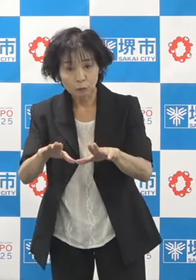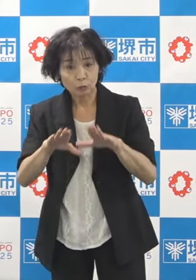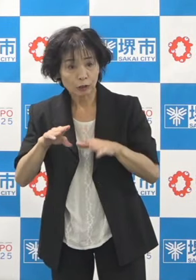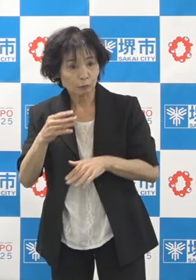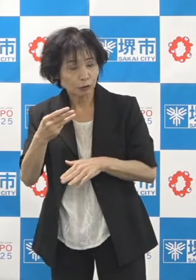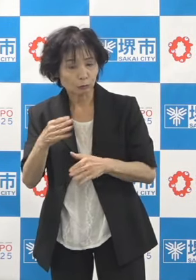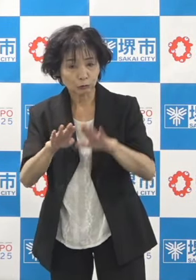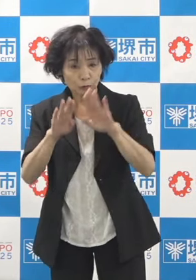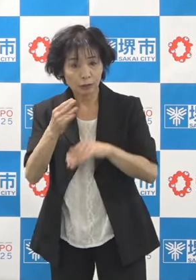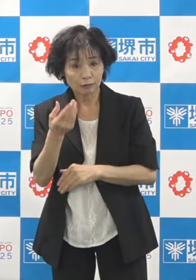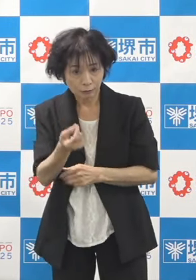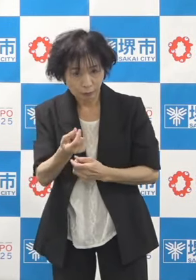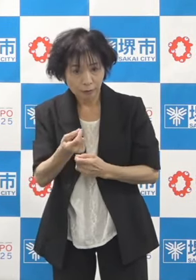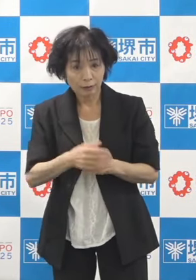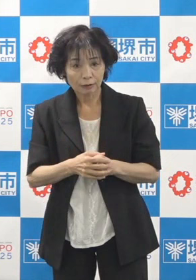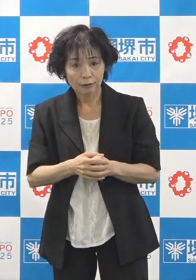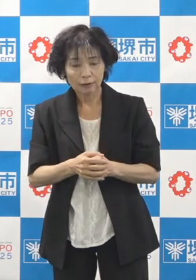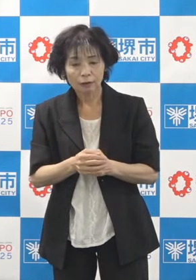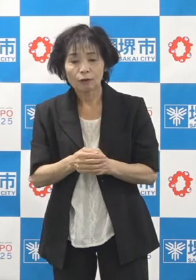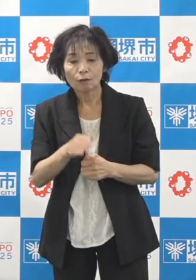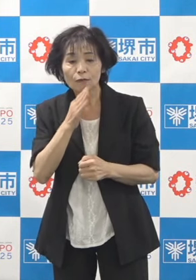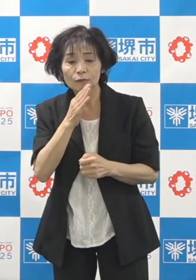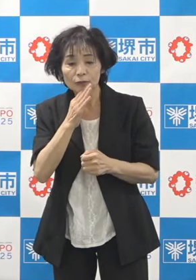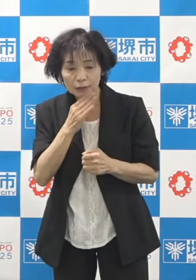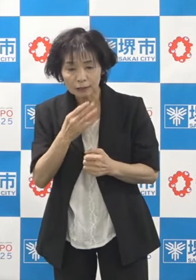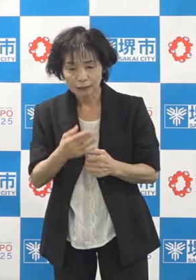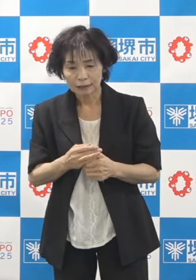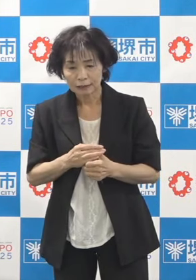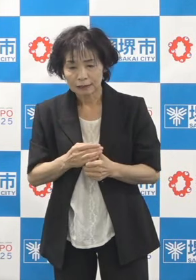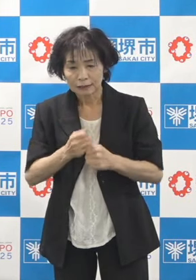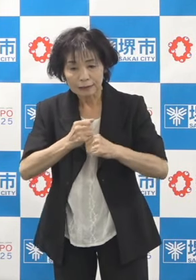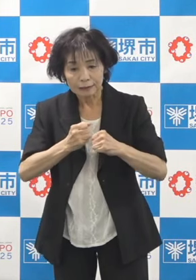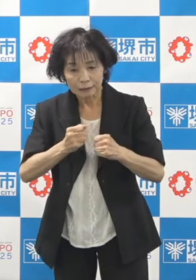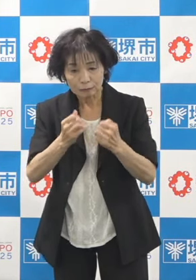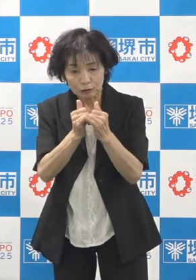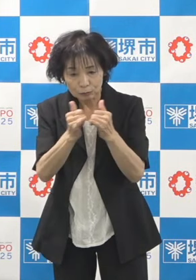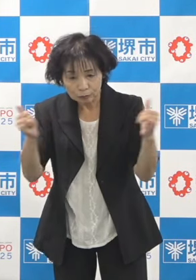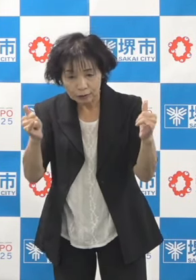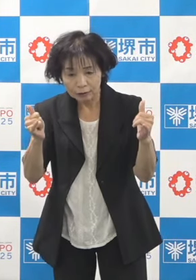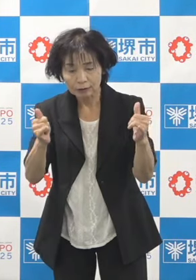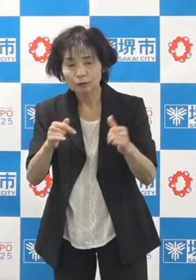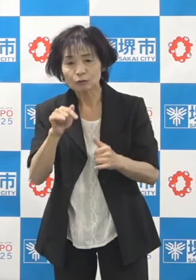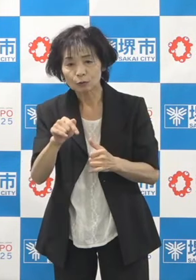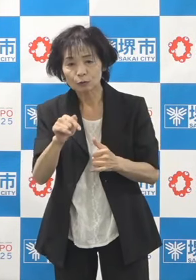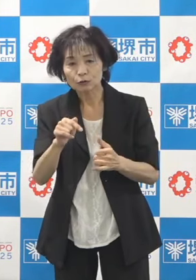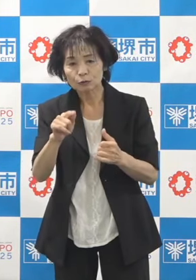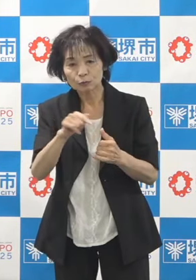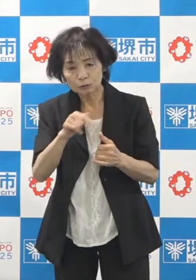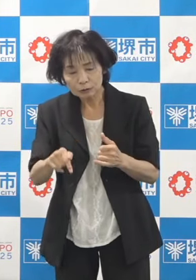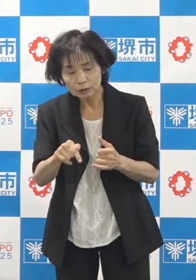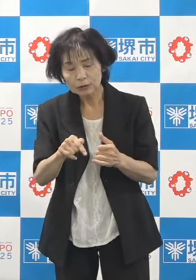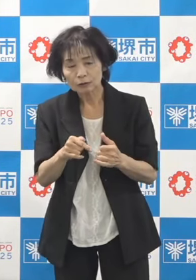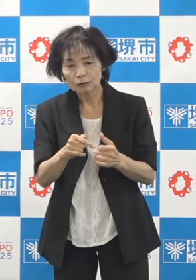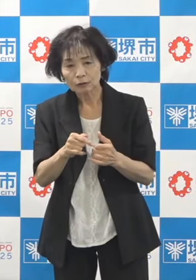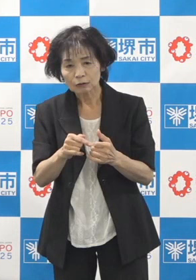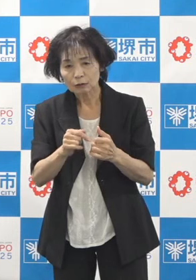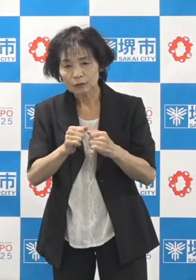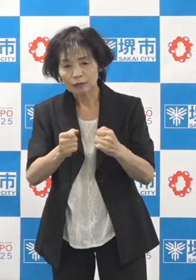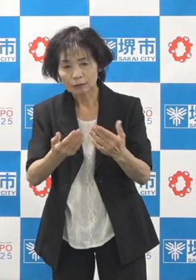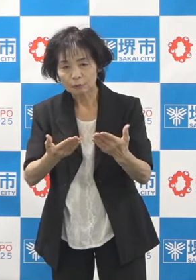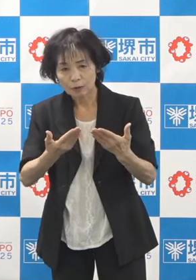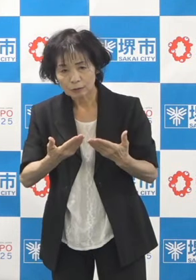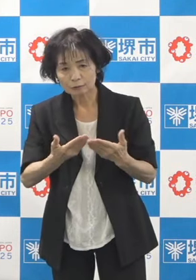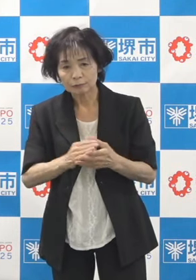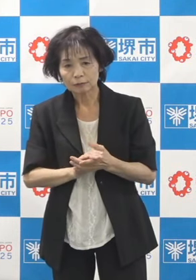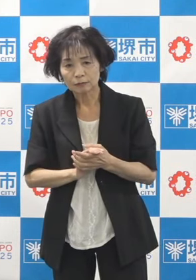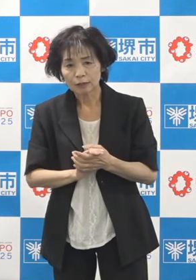ど、ご存命の方に本当に最終的にアプローチする最後のタイミングだと思うんですけど、そういうことをするとかも含めて、沖縄戦